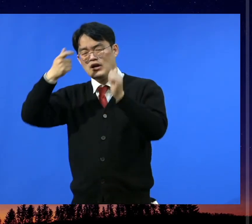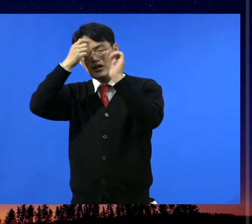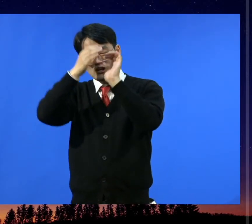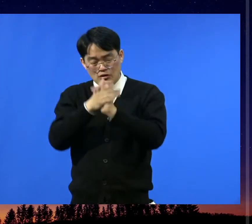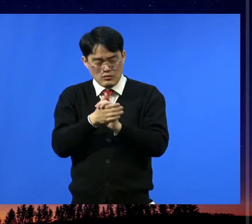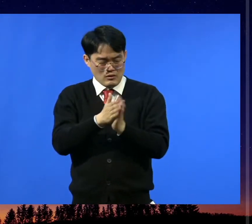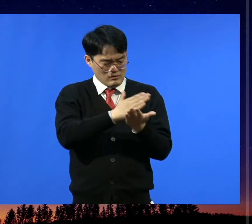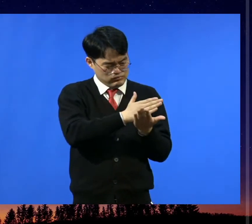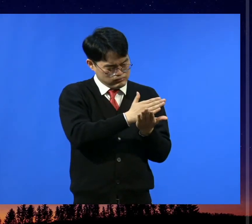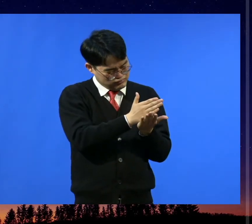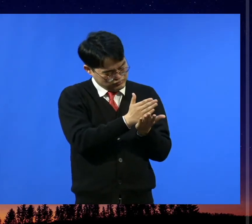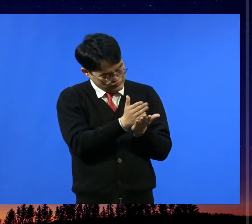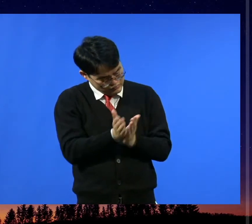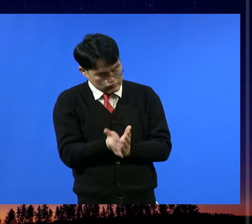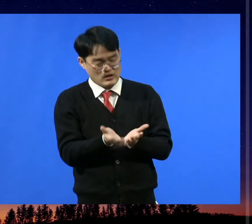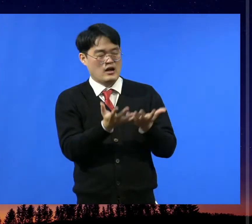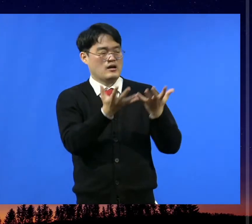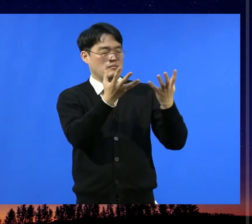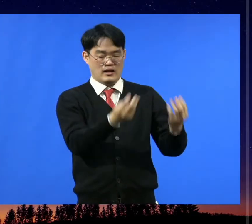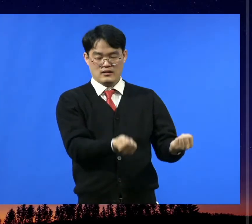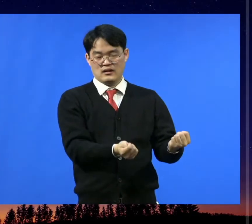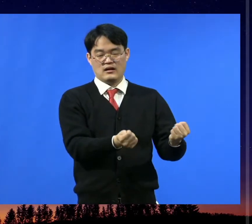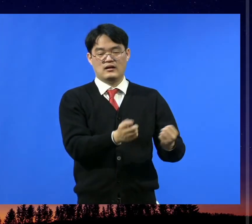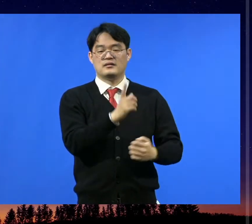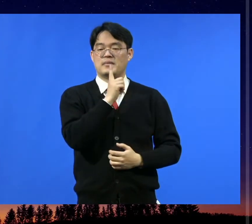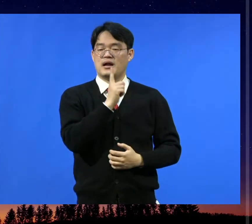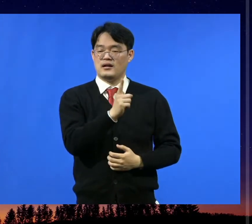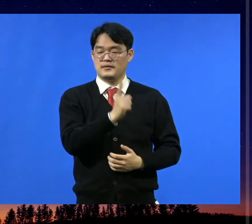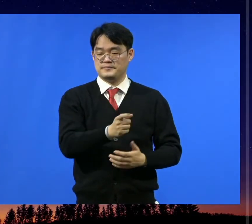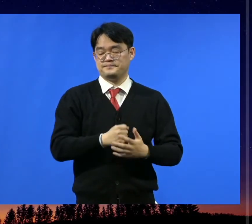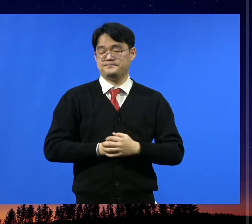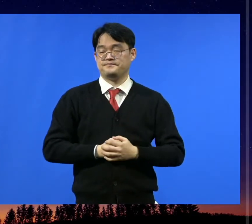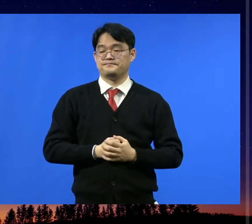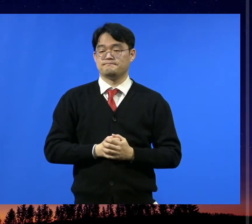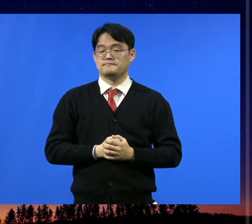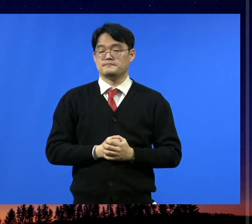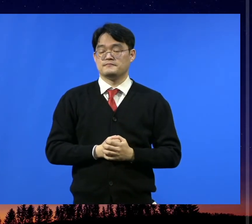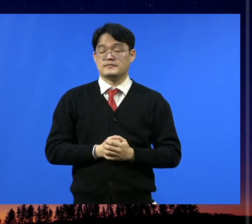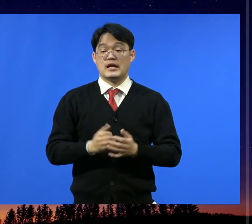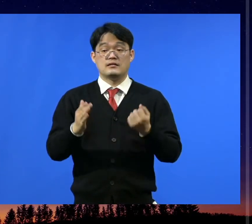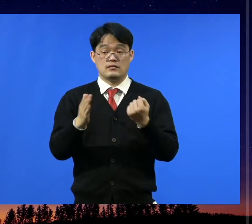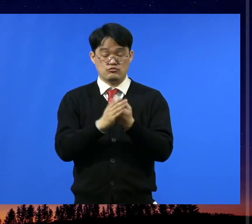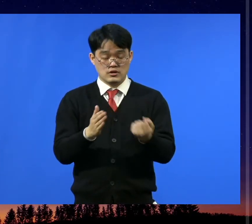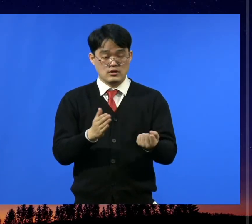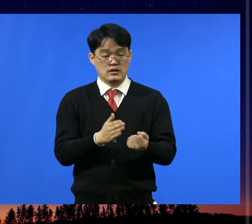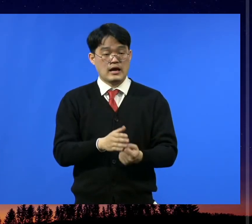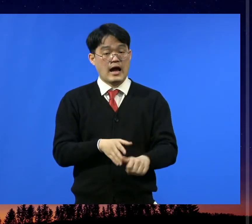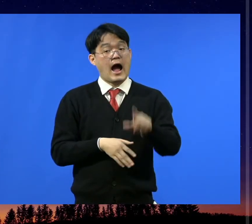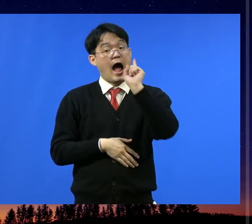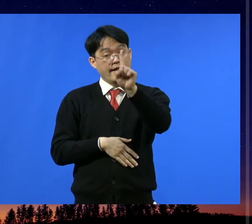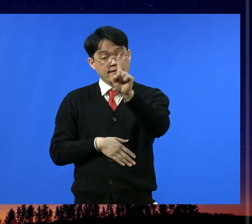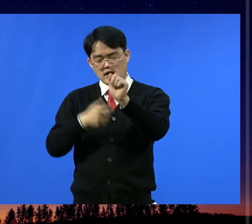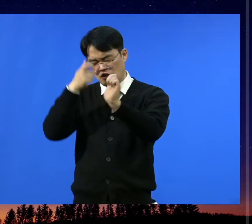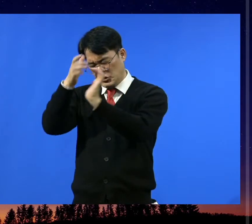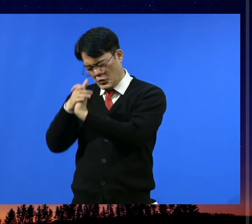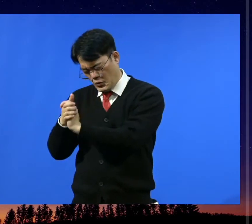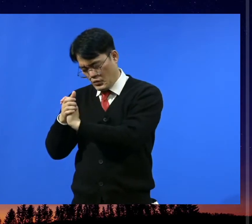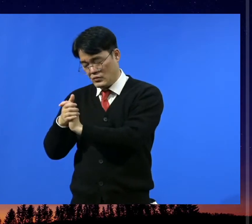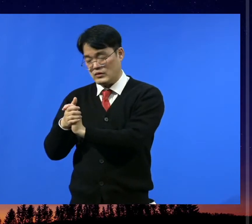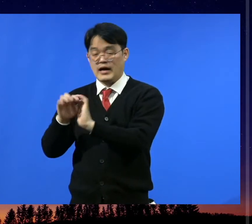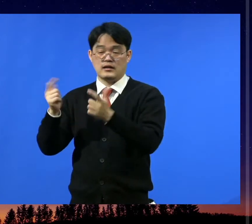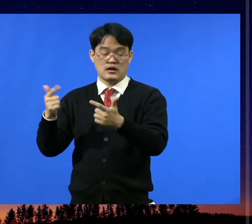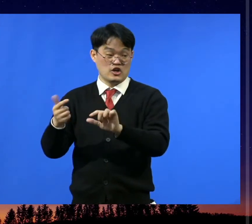기도의 영역이 굉장히 넓다, 이렇게 표현할 수도 있어요. 그래서 어떤 하나의 기도가 아니라 여러 가지의